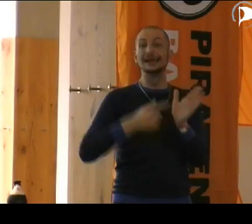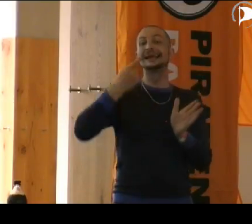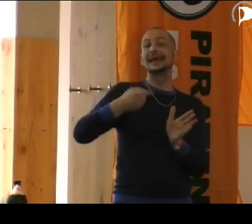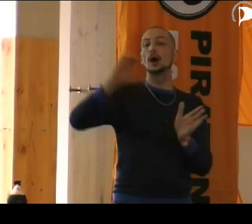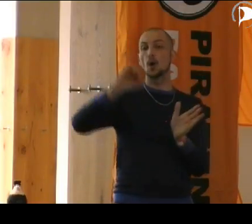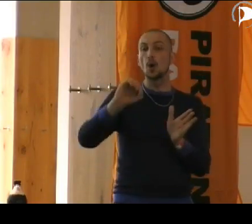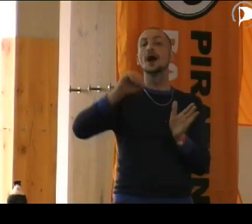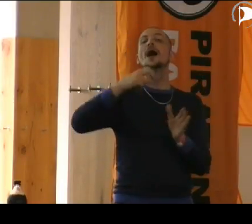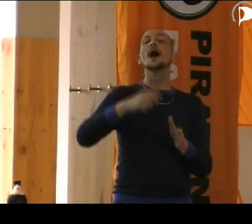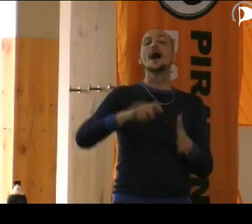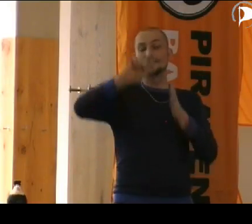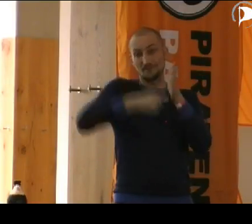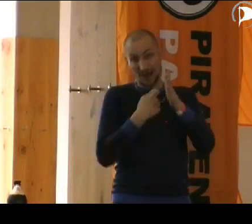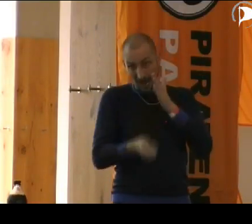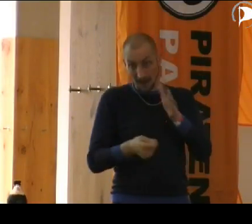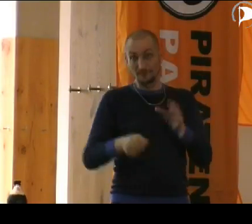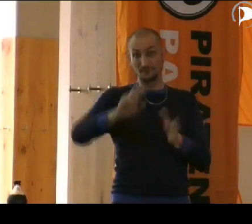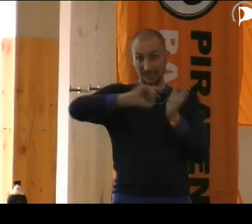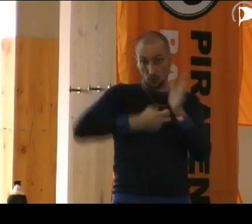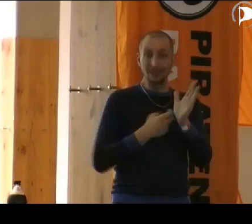also keine abstimmung